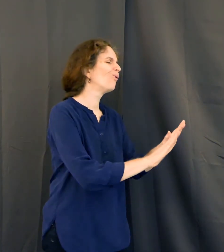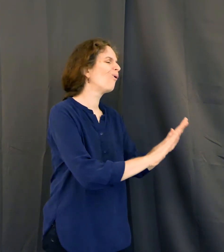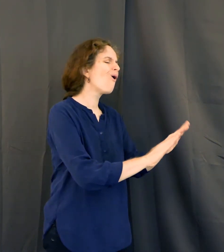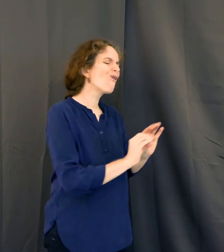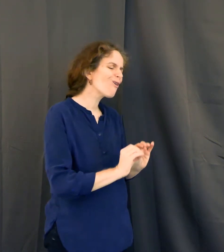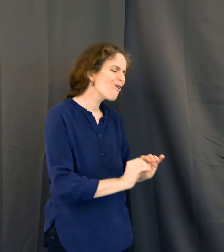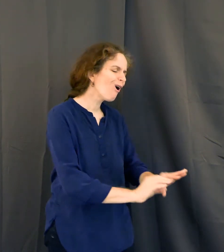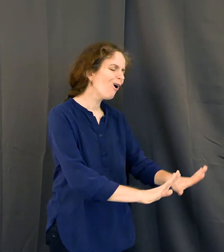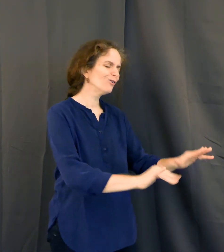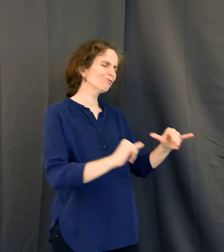chérie,